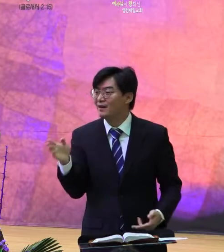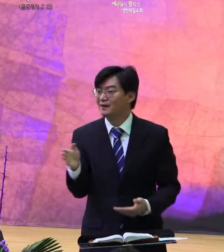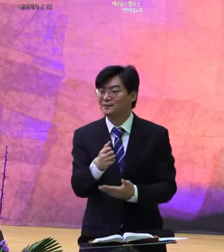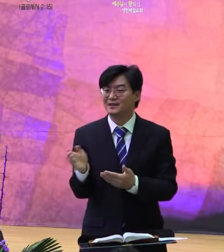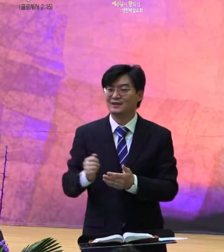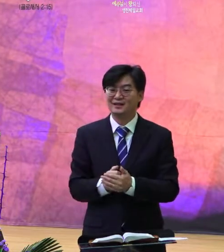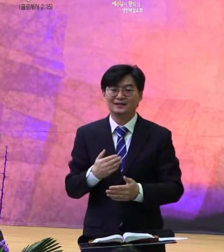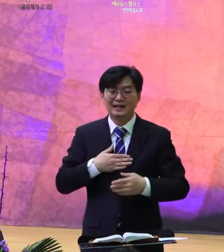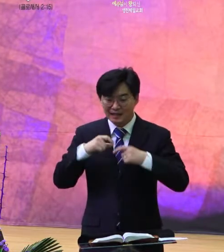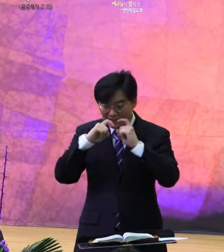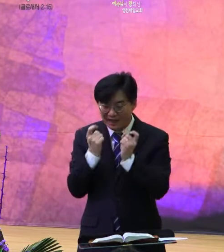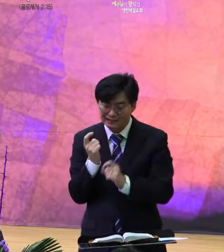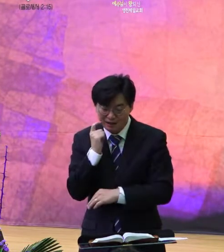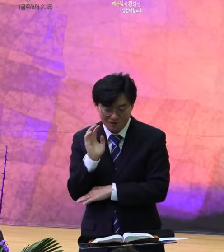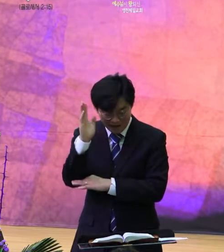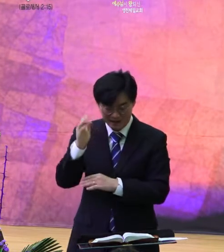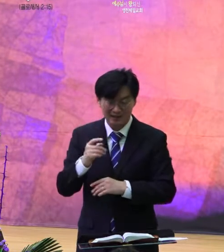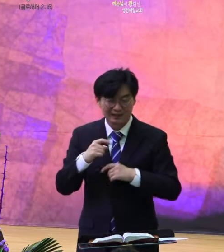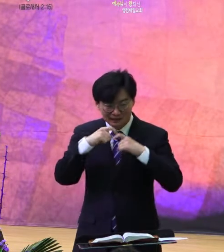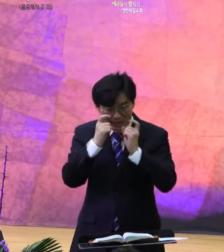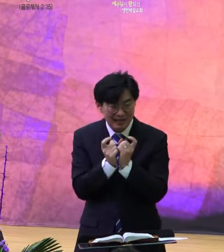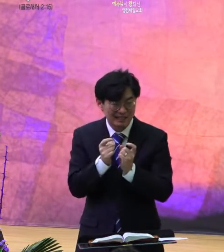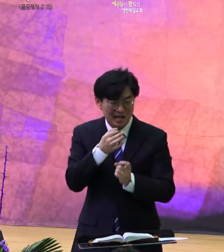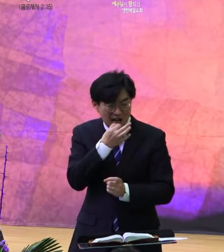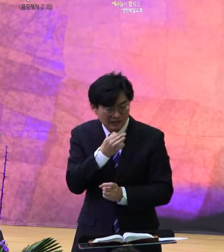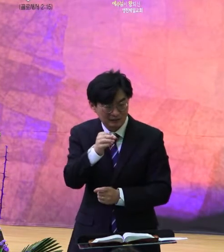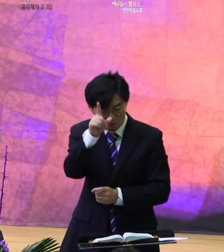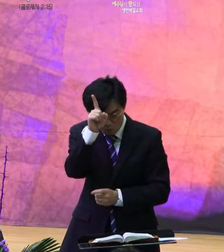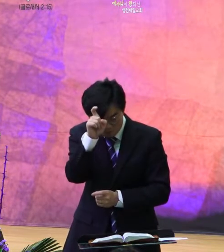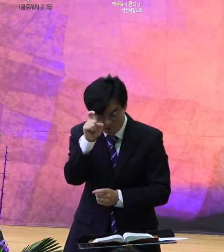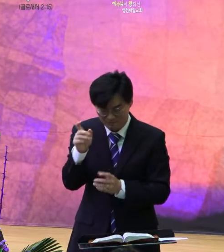자기 영광을 위해서 살아가는 성도들도 있습니다.